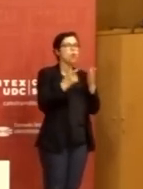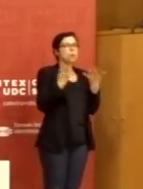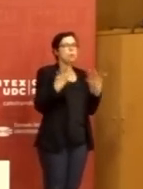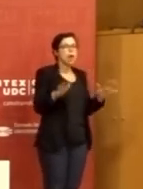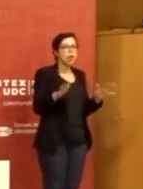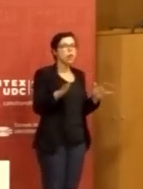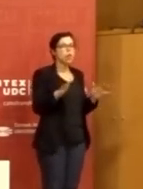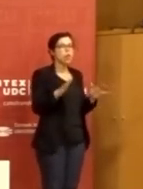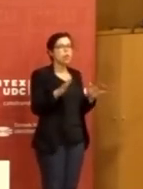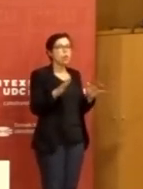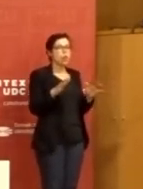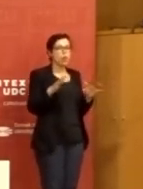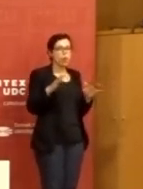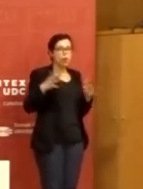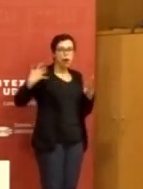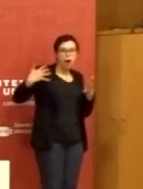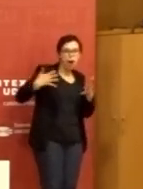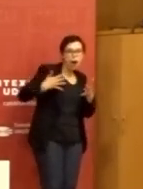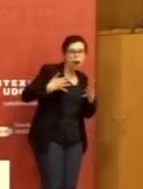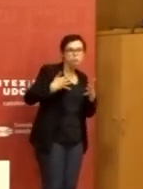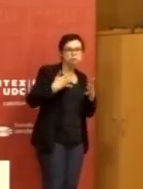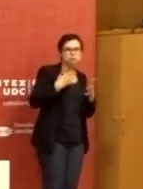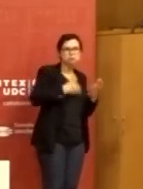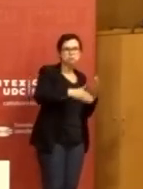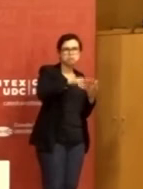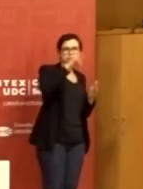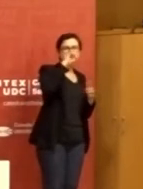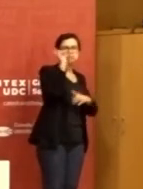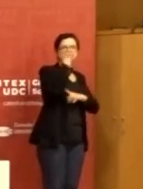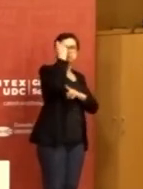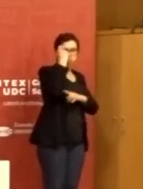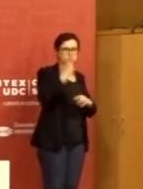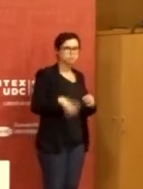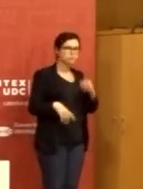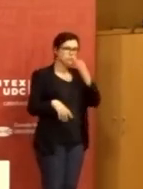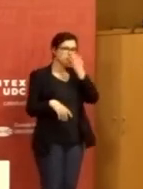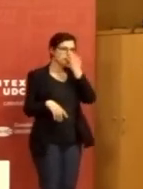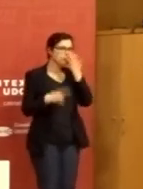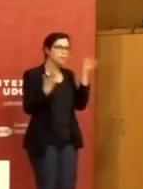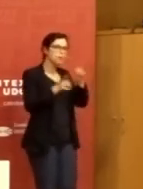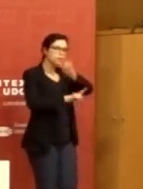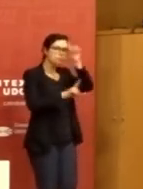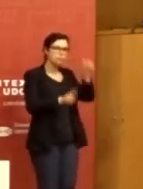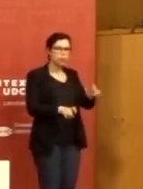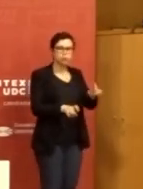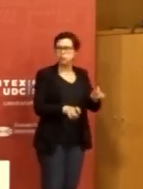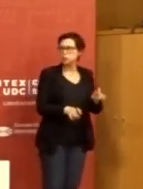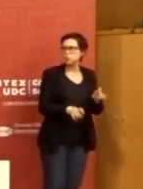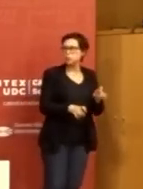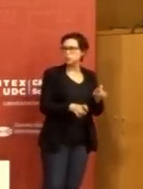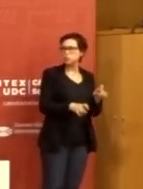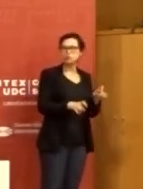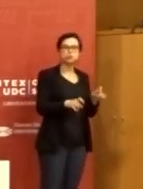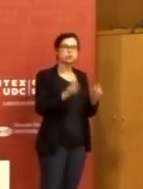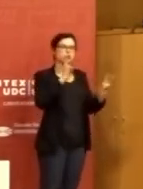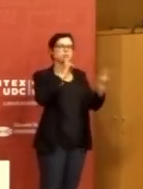cuentas podemos lograr algo, ¿no? Y bueno, mi pregunta era esa: ¿qué pasa con ese desfase que hay? Bueno,